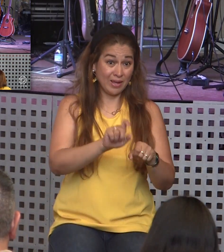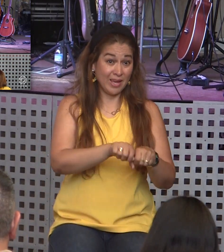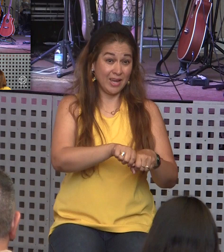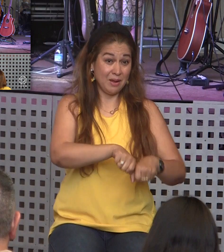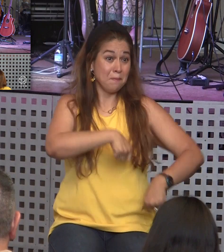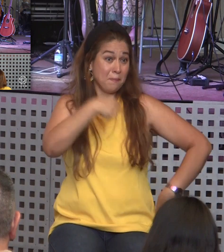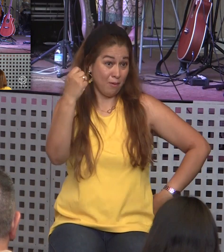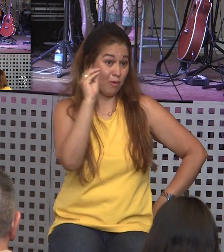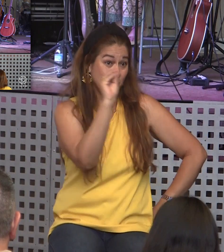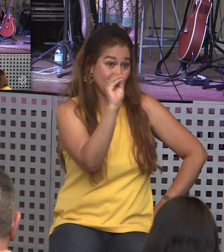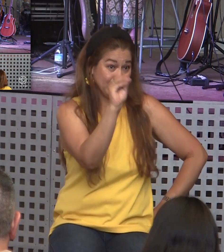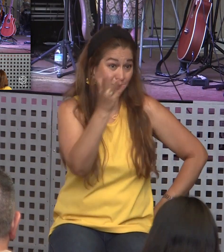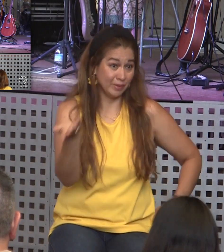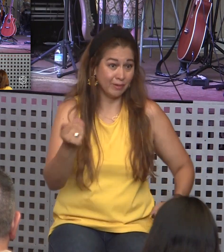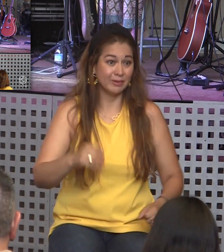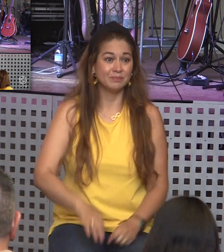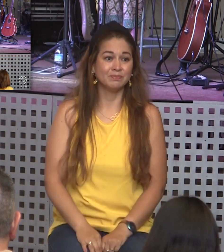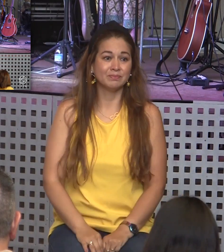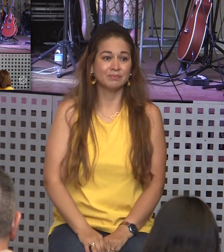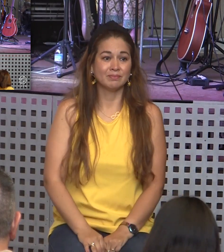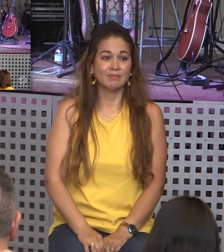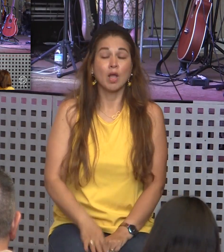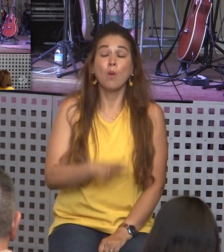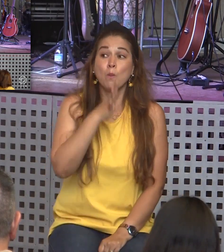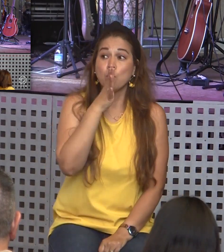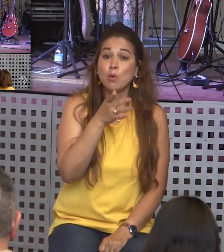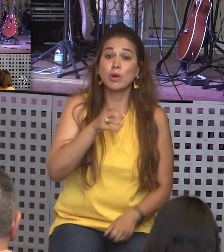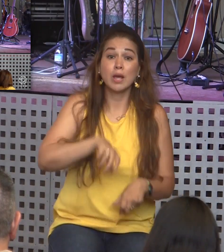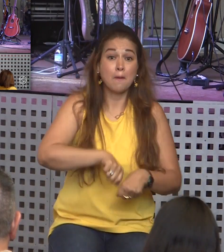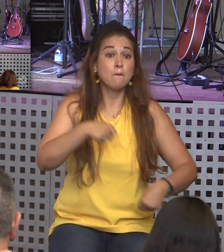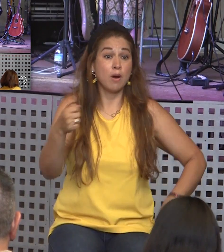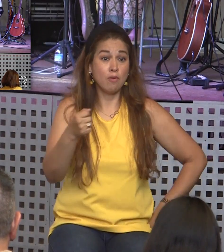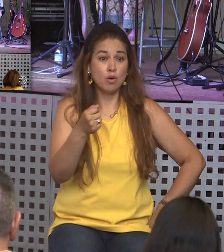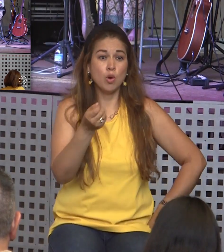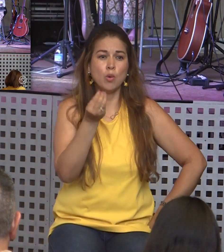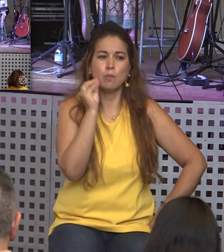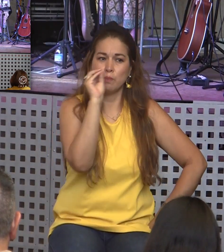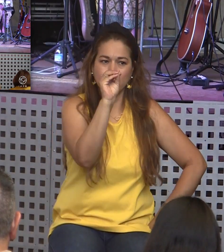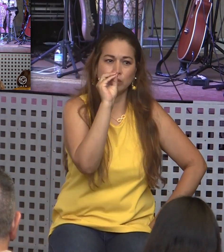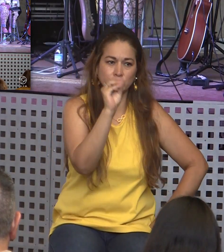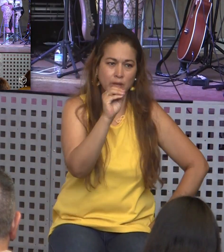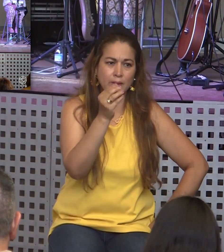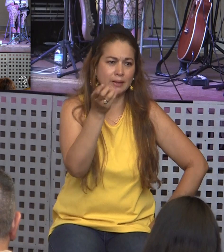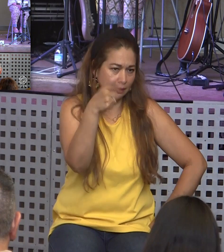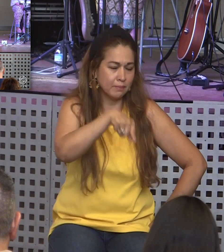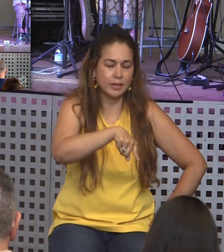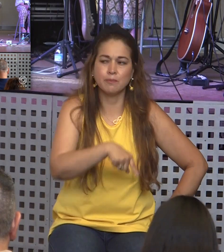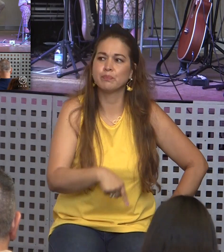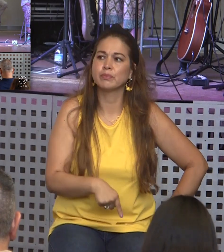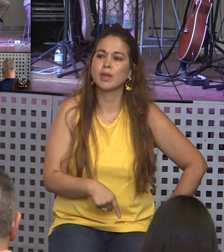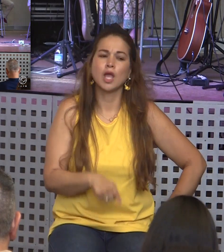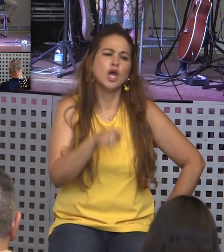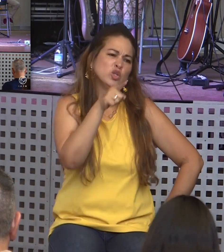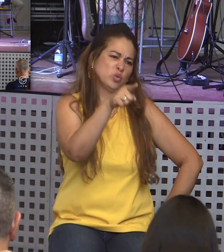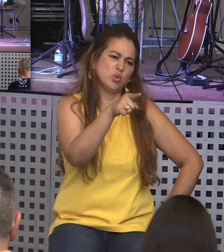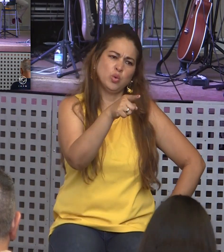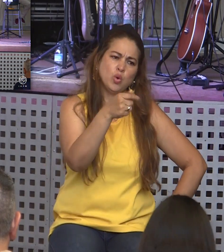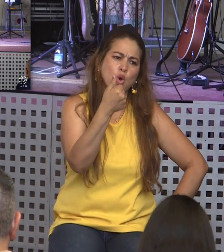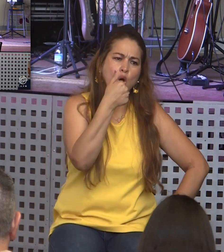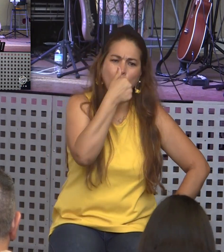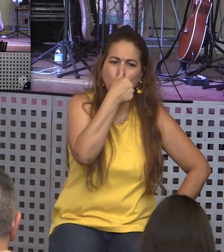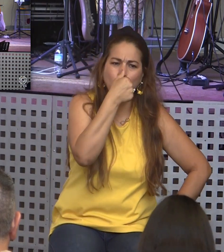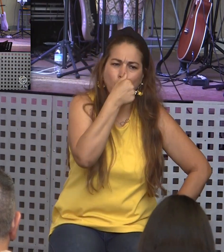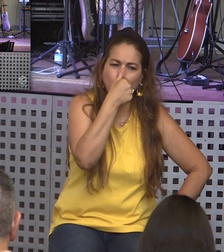vino, no os embriaguéis con vino, con mosto, en lo cual hay disolución. Antes bien, sed llenos del Espíritu